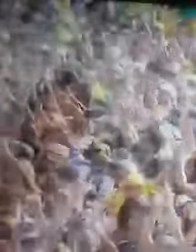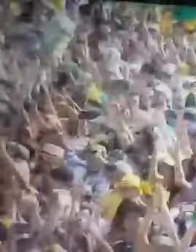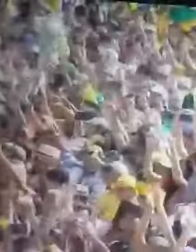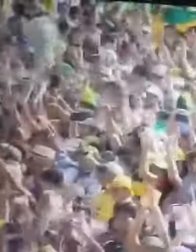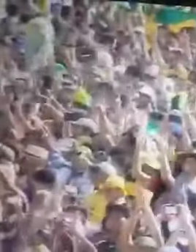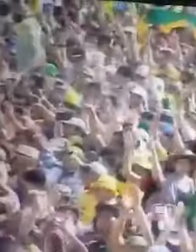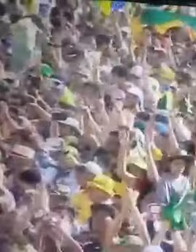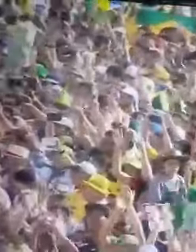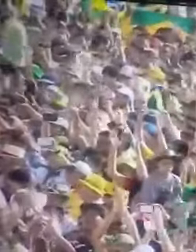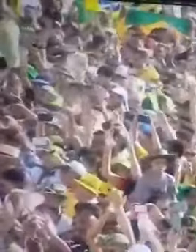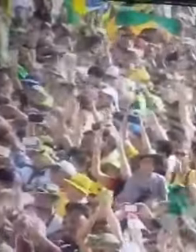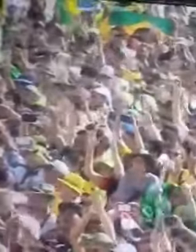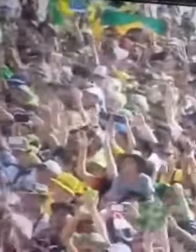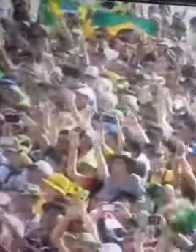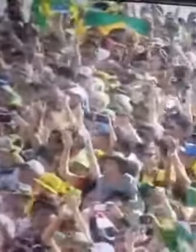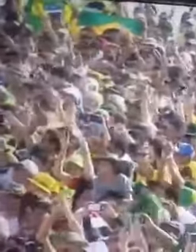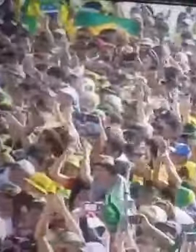abençoe.